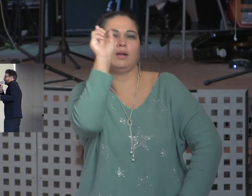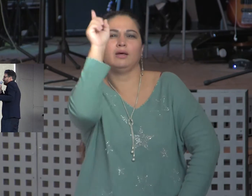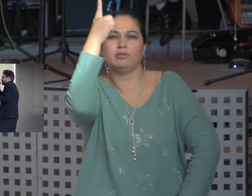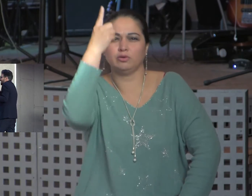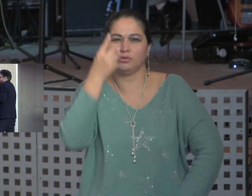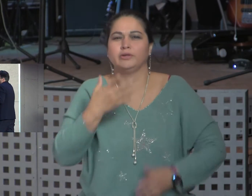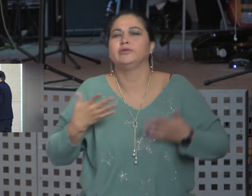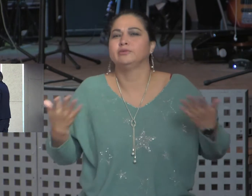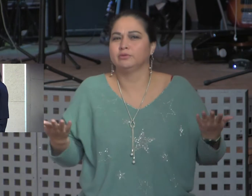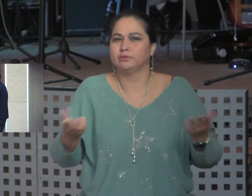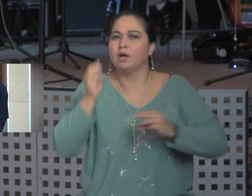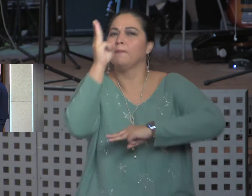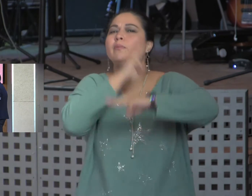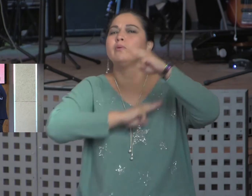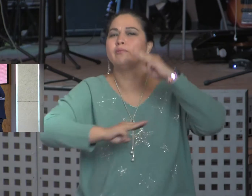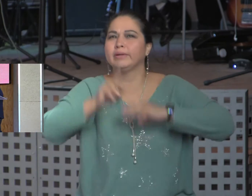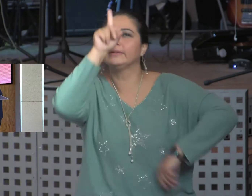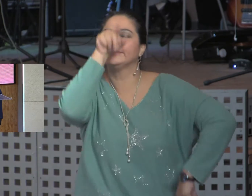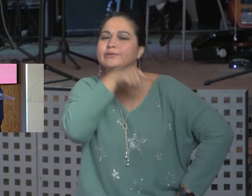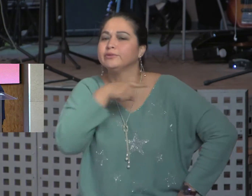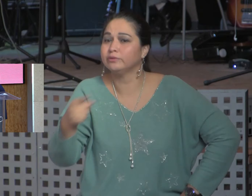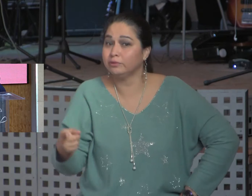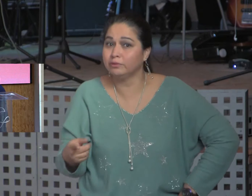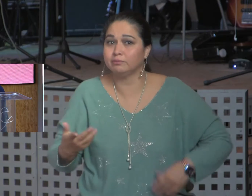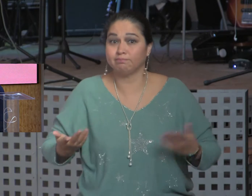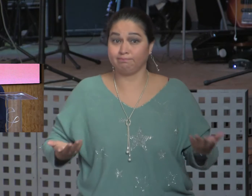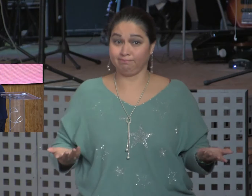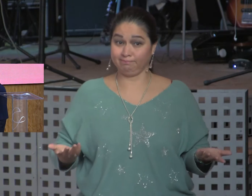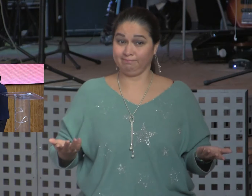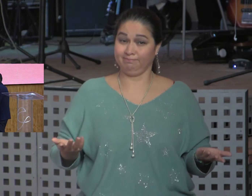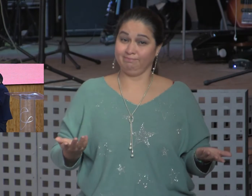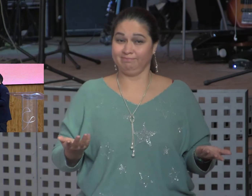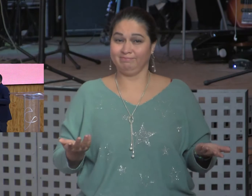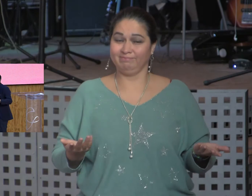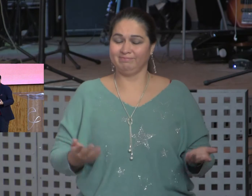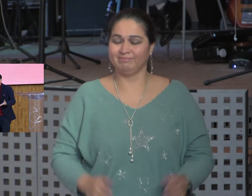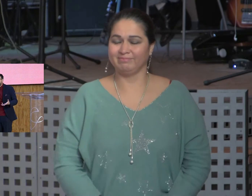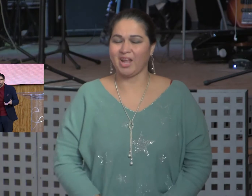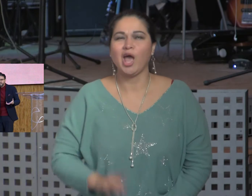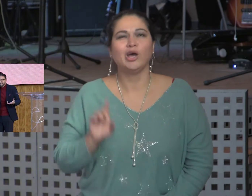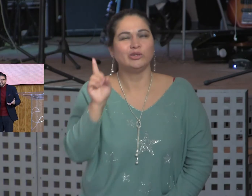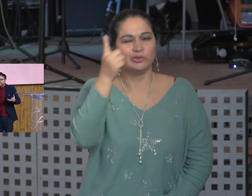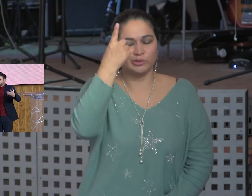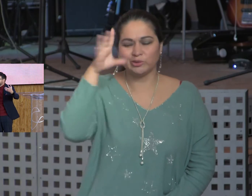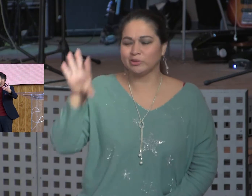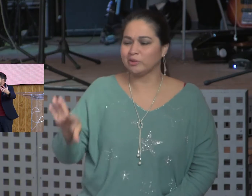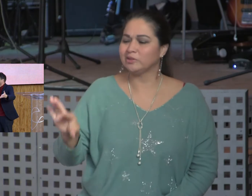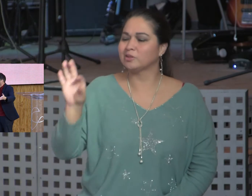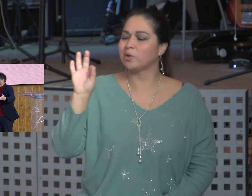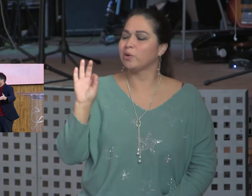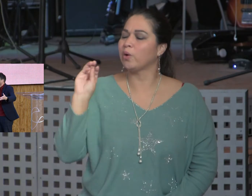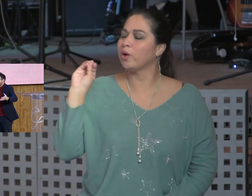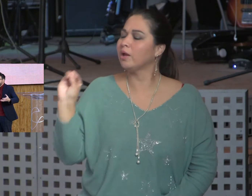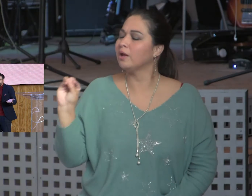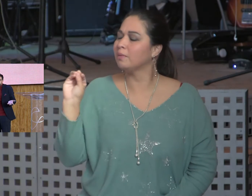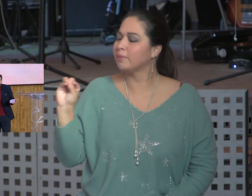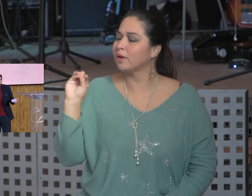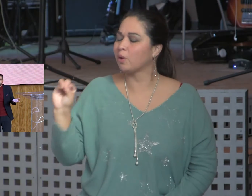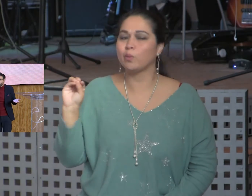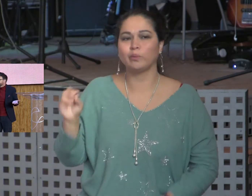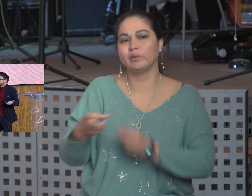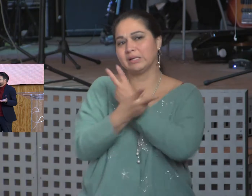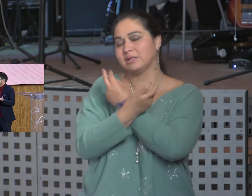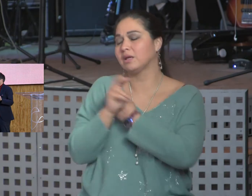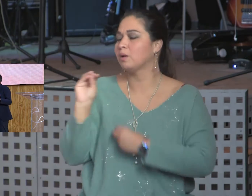habían cogido para eso, para profetizar. Dios lo había escogido y le pregunta y